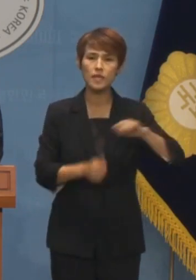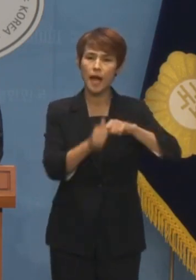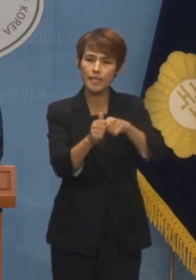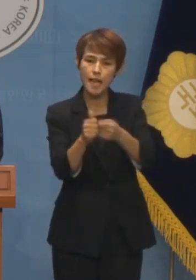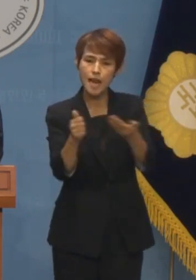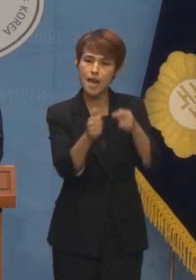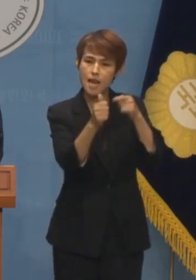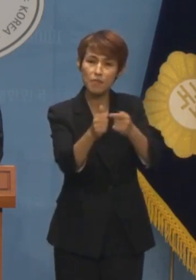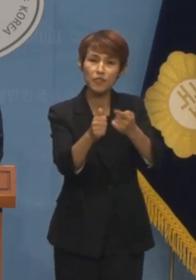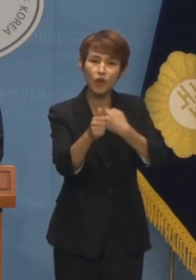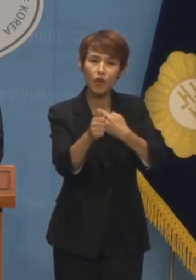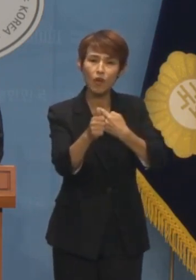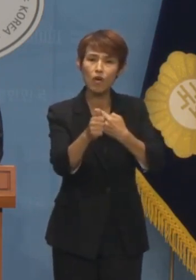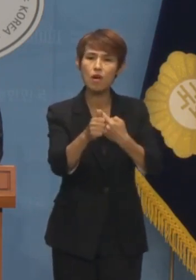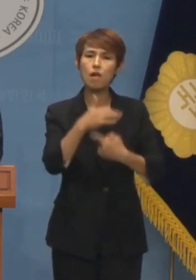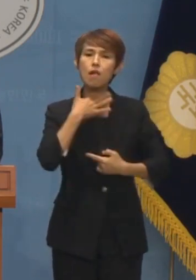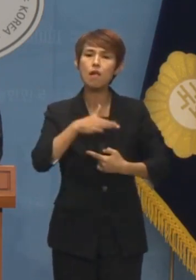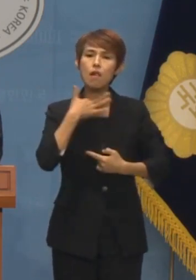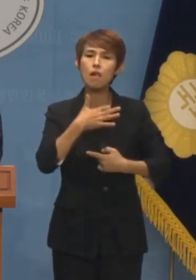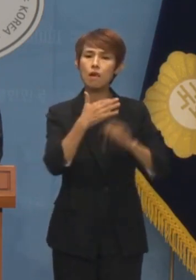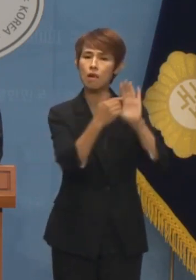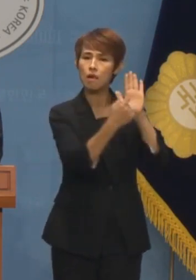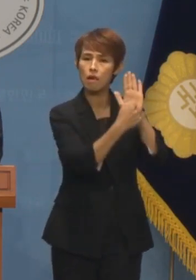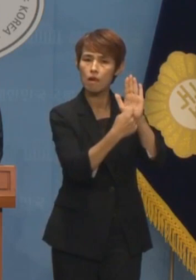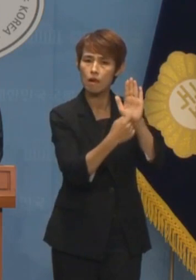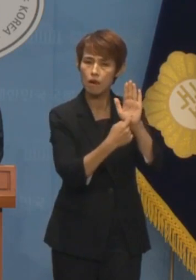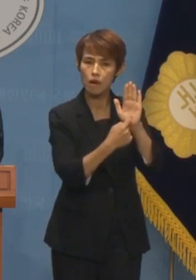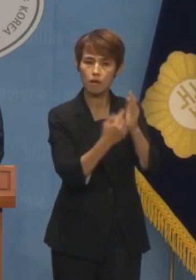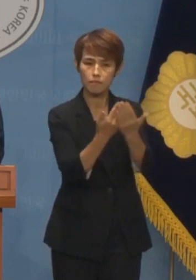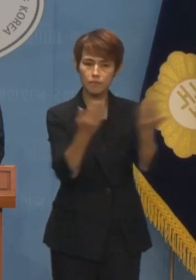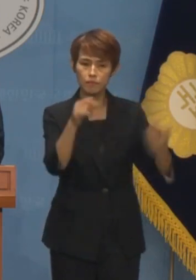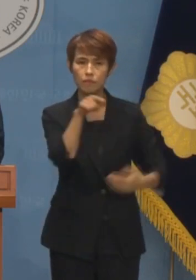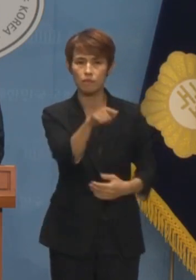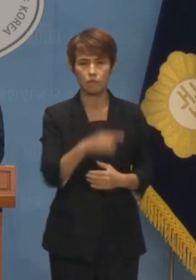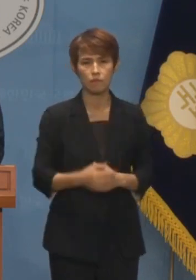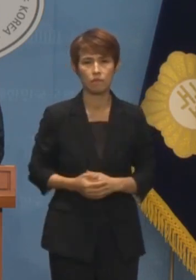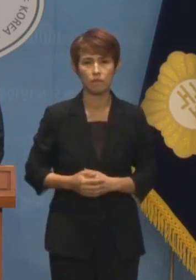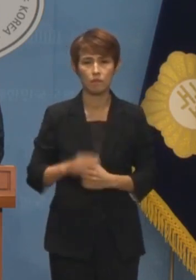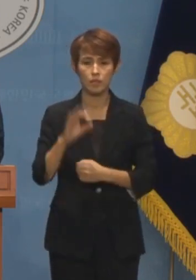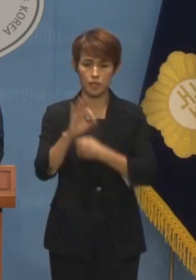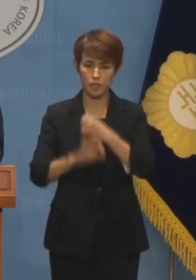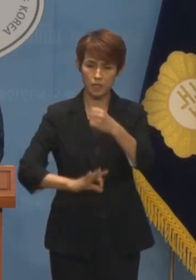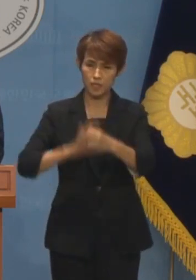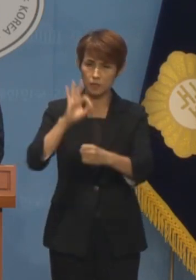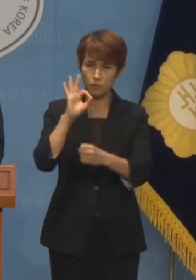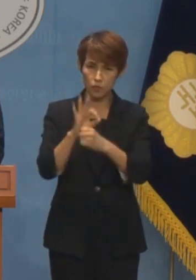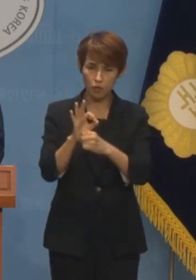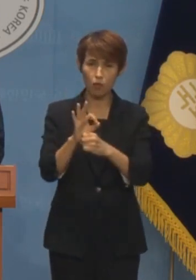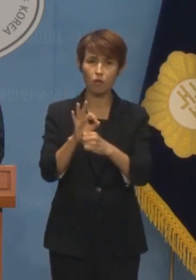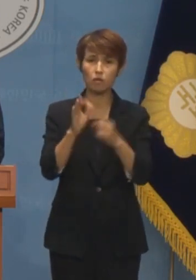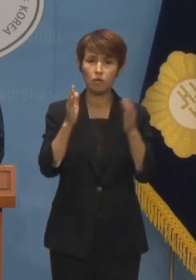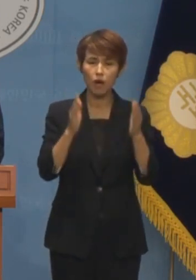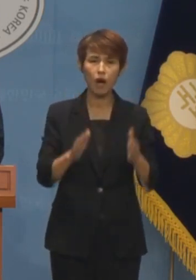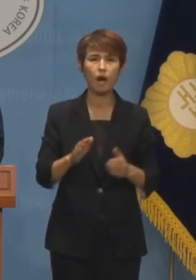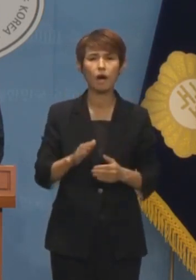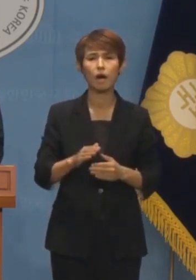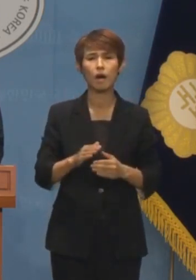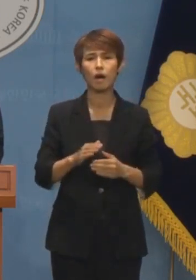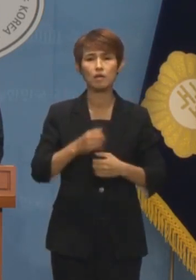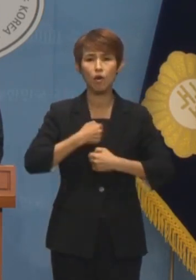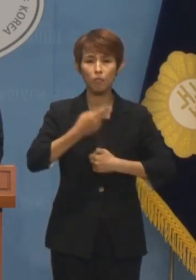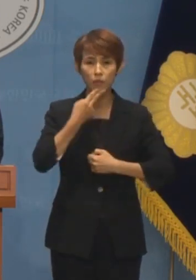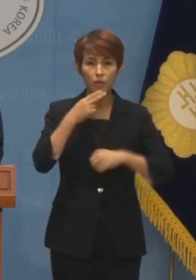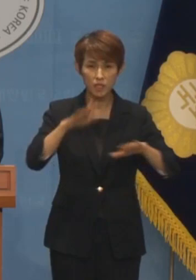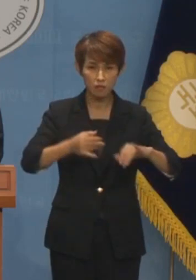강제노동을 부정하는 자료들만 전시하고 있을 뿐입니다. 10년이 다 되도록 지키지 못한 약속을 이제 와서 지킬